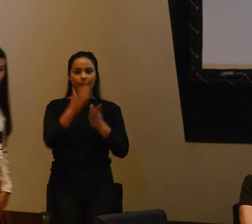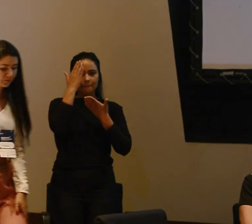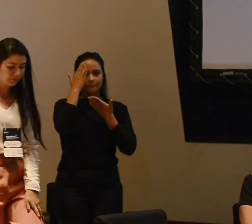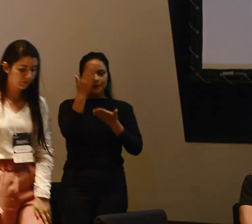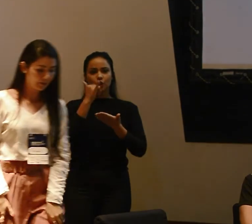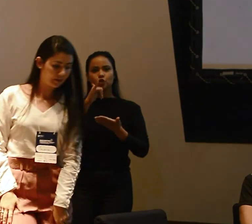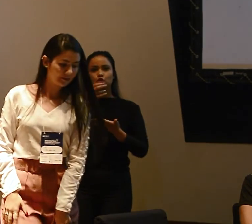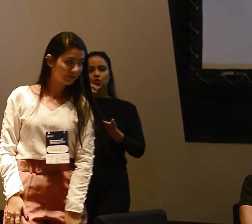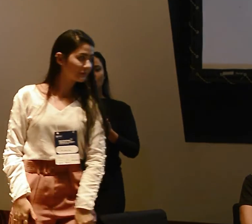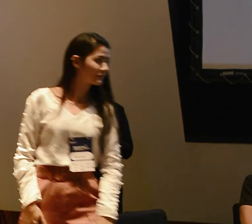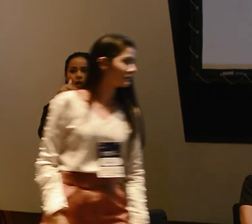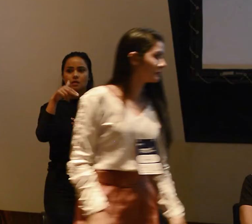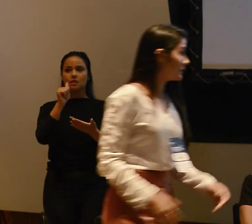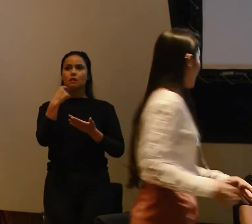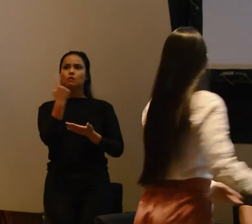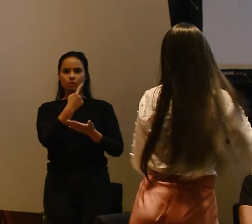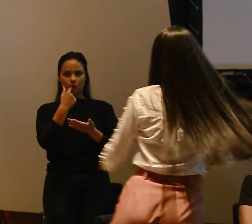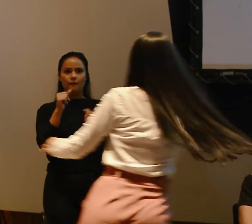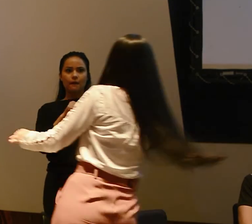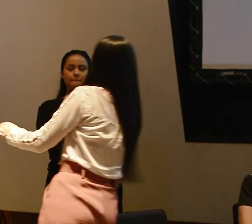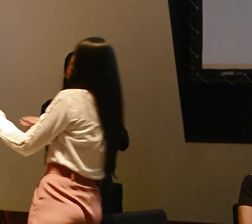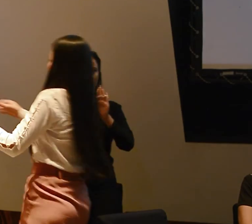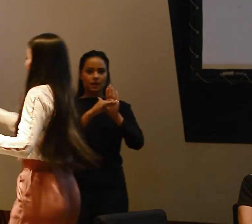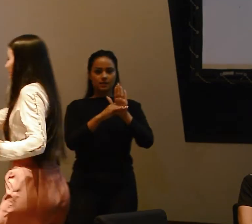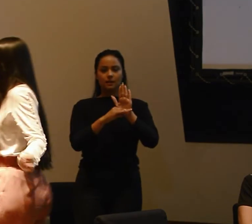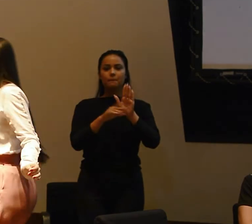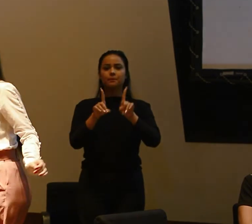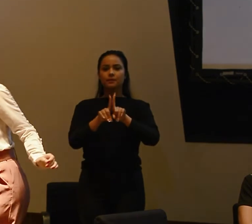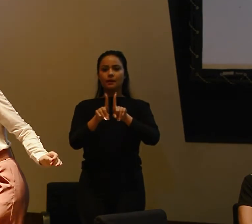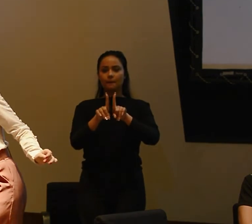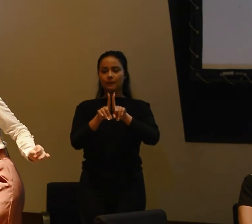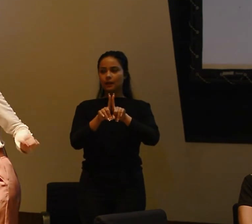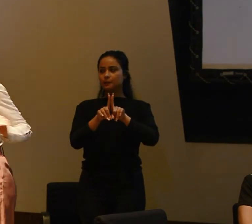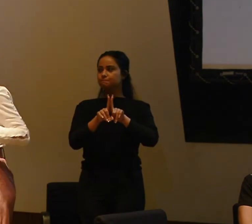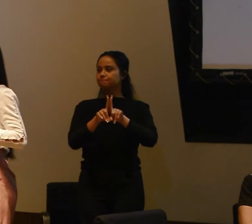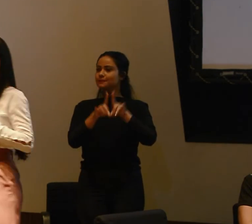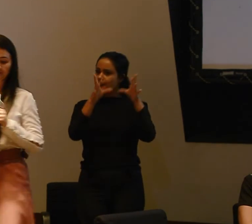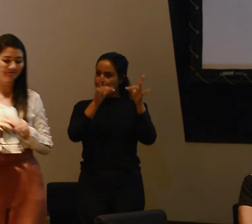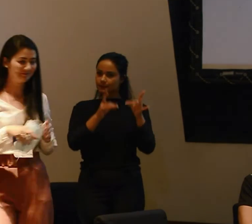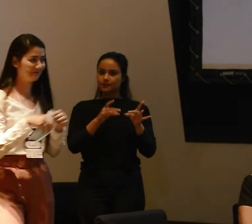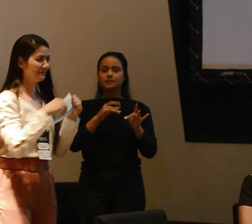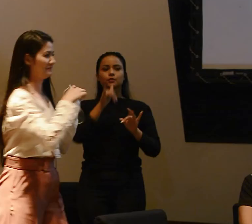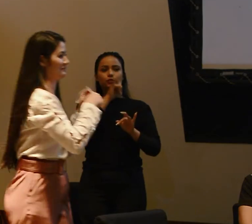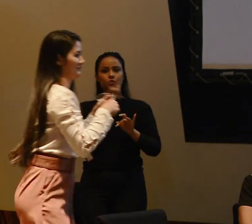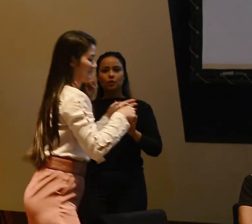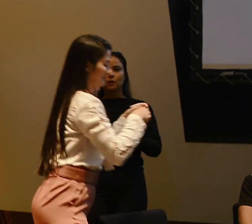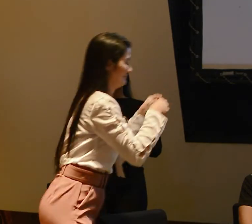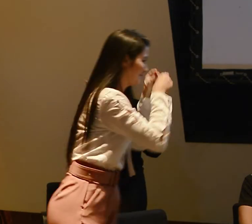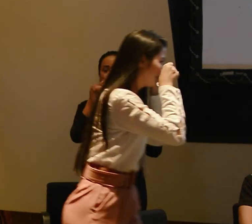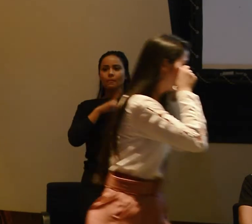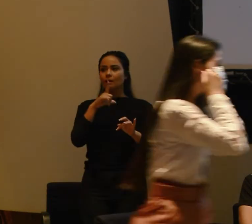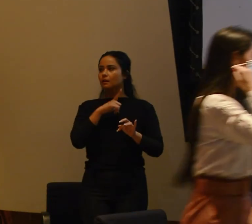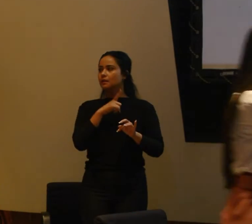Obrigada, Jordana. Para a gente que faz a programação, também esse detalhe que ela colocou,